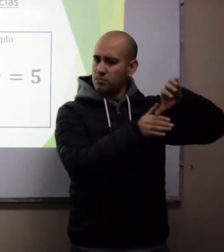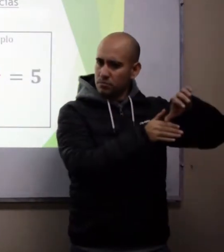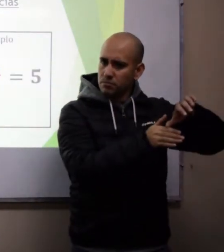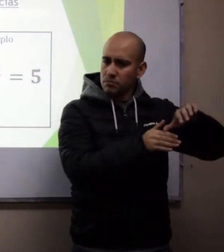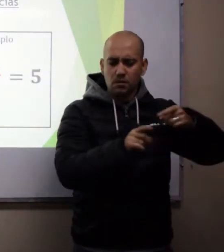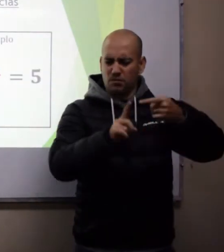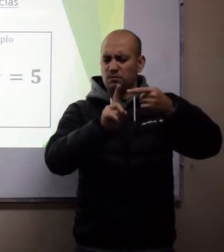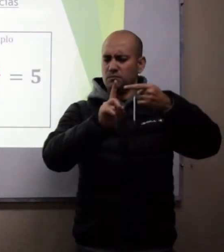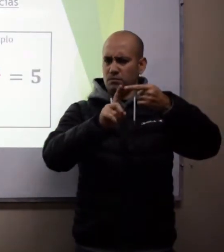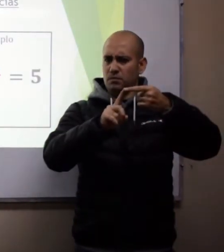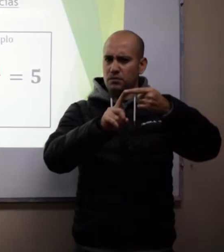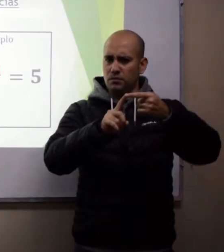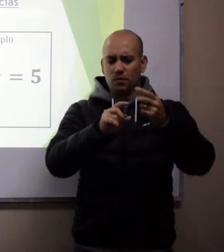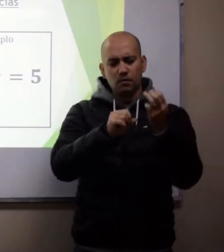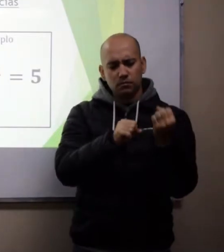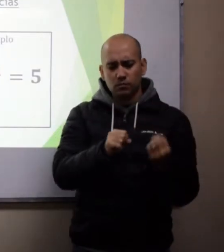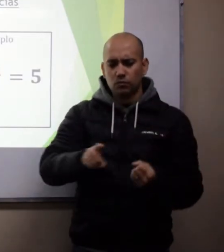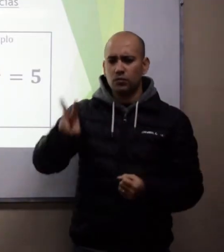Propiedad de las potencias.